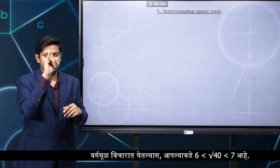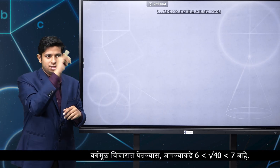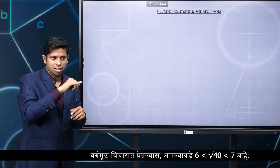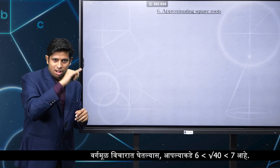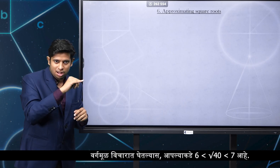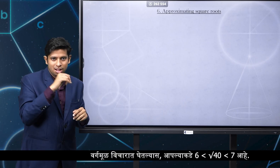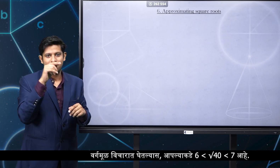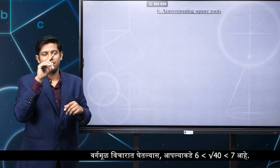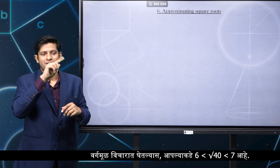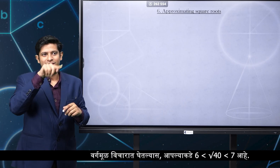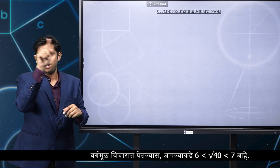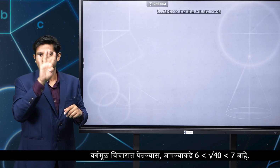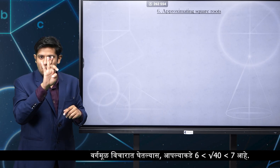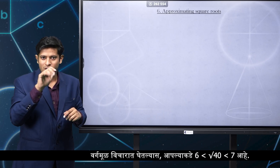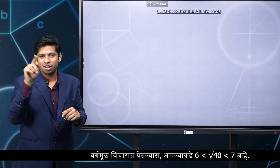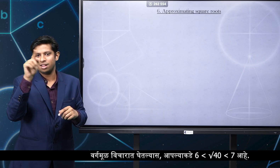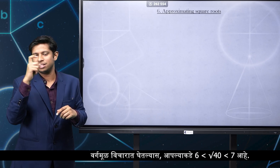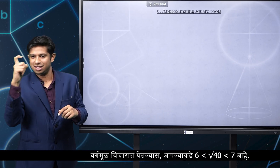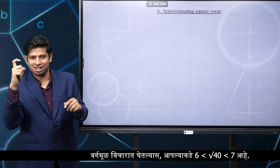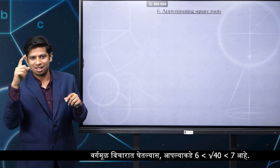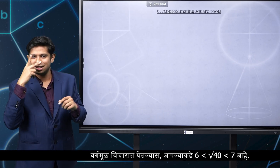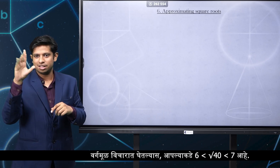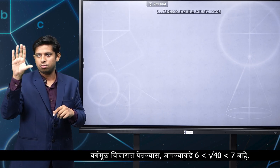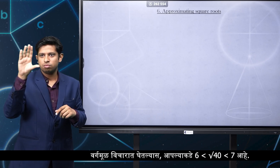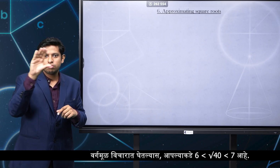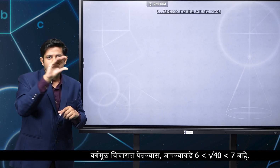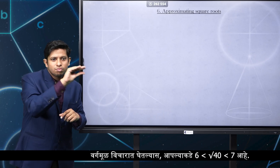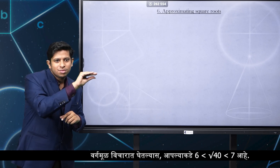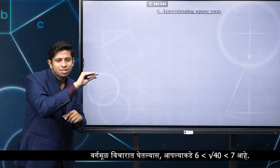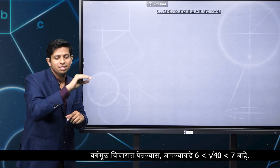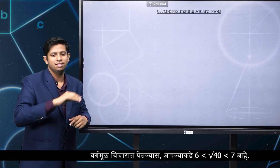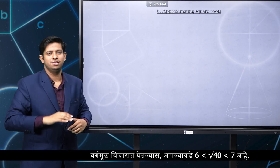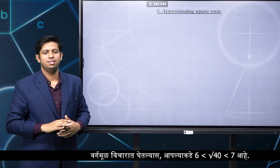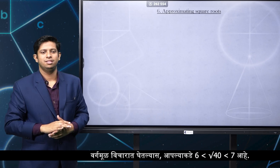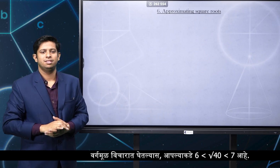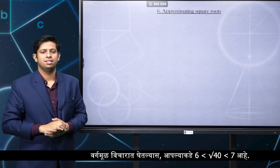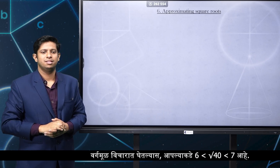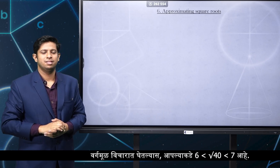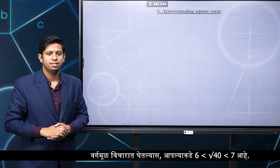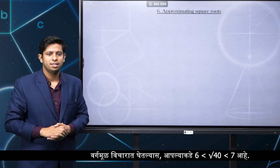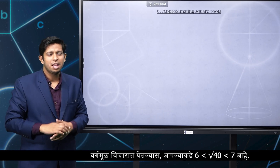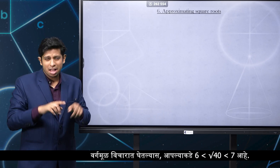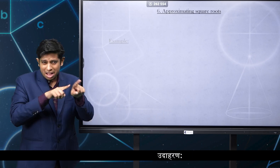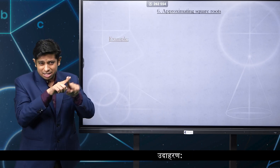वर्गमूळ विचारात घेतल्यास आपल्याकडे 6 लहान आहे वर्गमूळ 40 पेक्षा लहान आहे 7 पेक्षा.